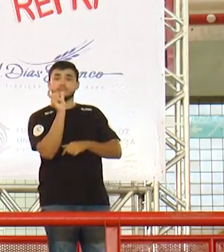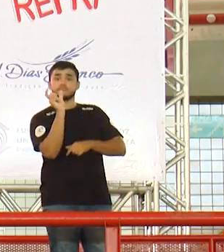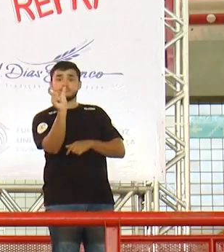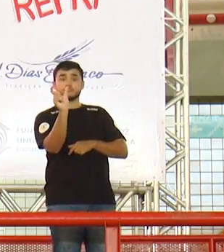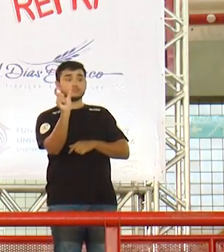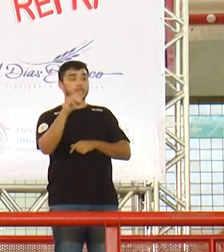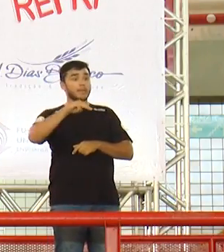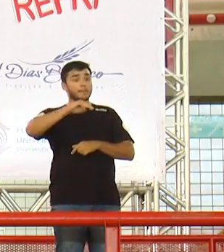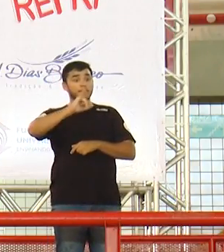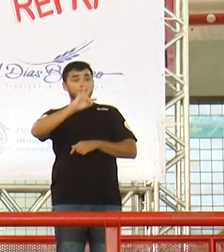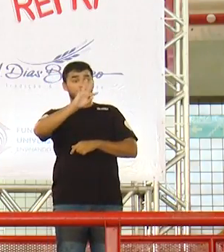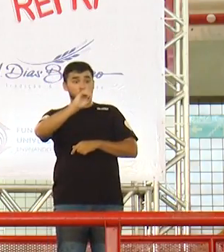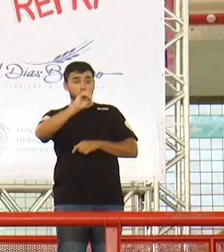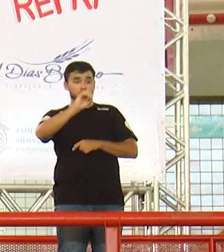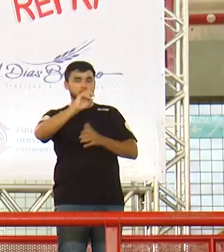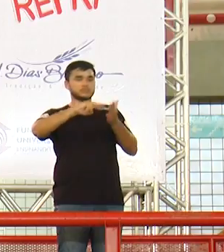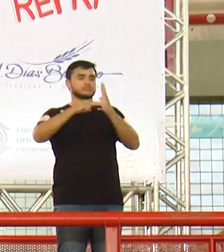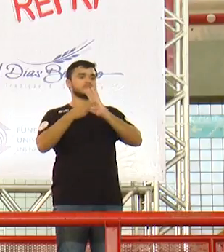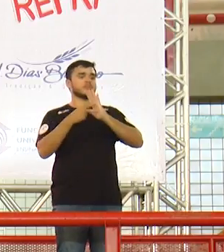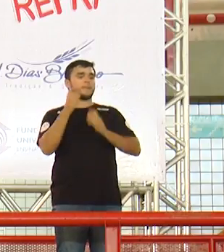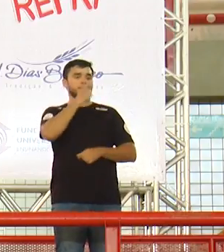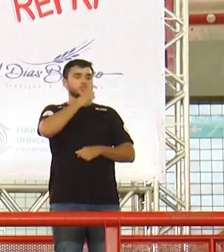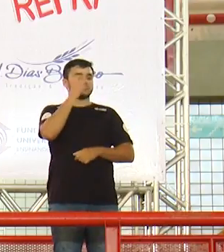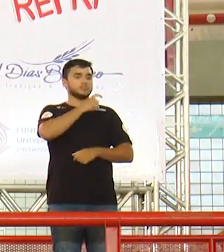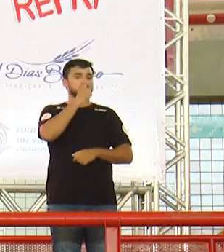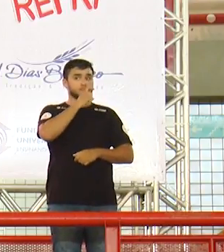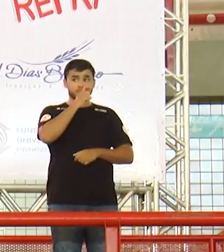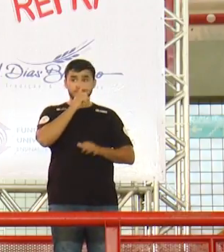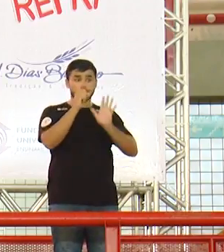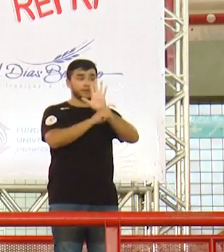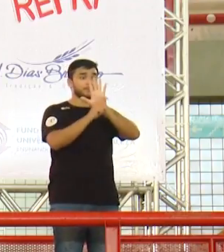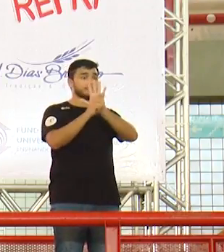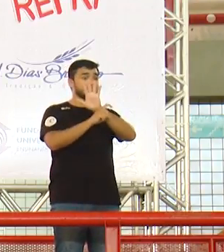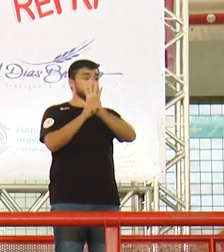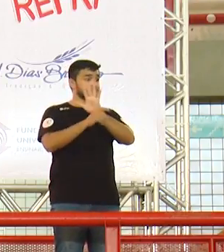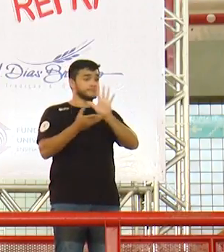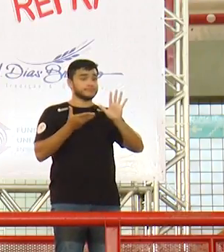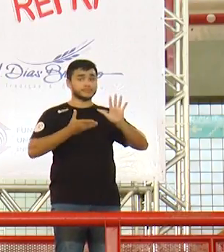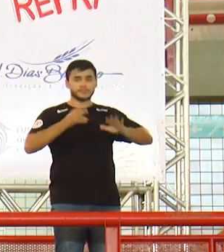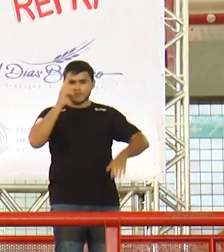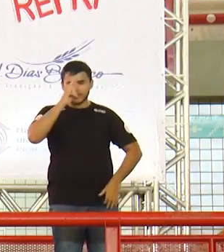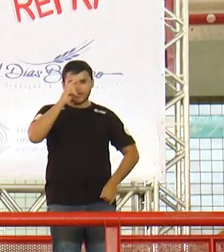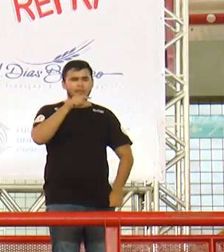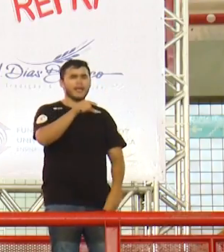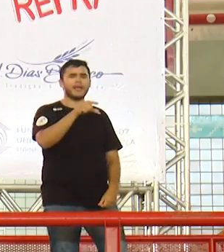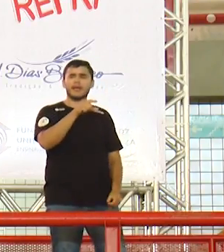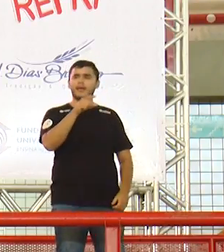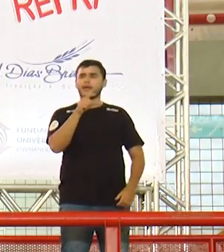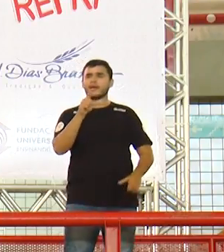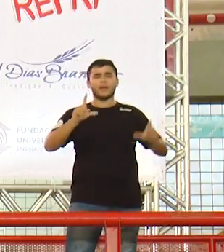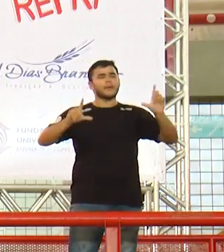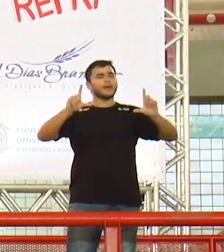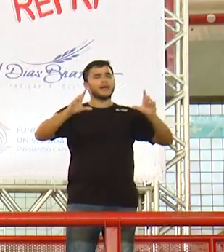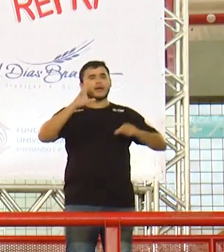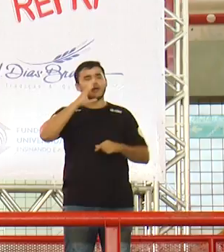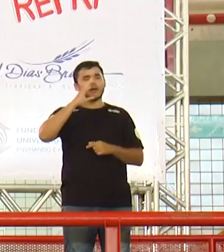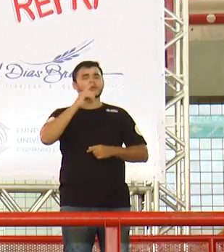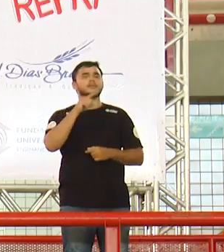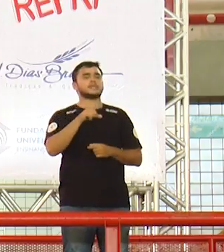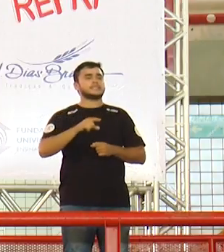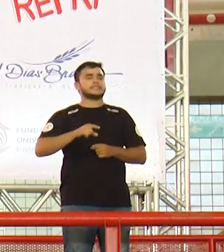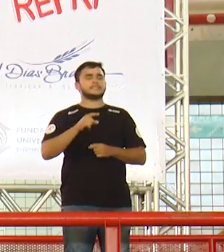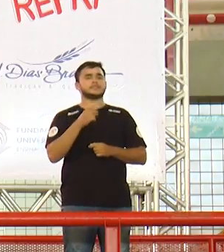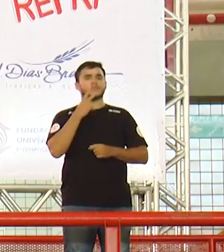Porque mito é mentira. Nunca viram, não? Quando passa aqueles programas? E